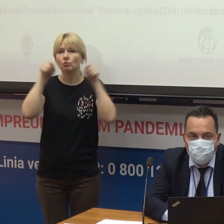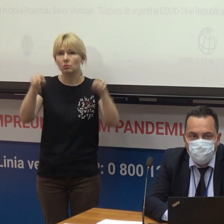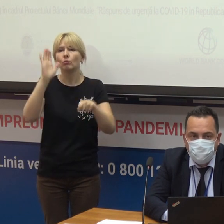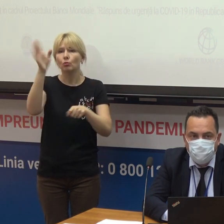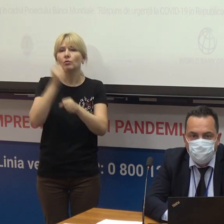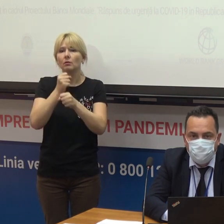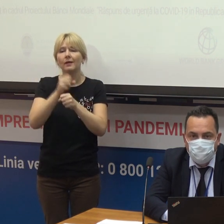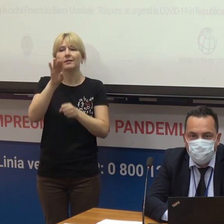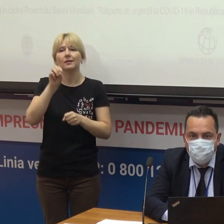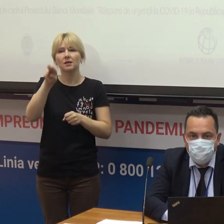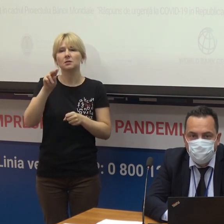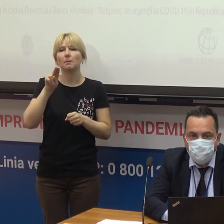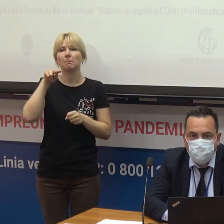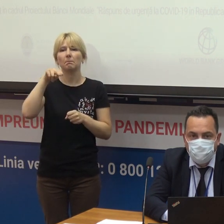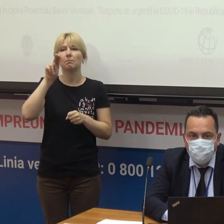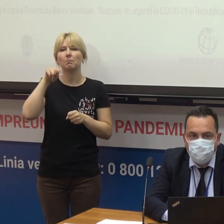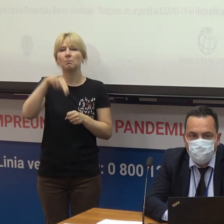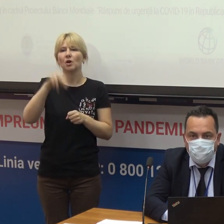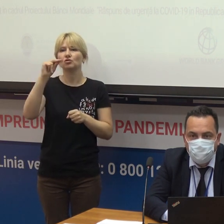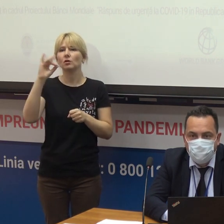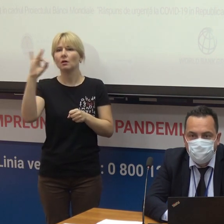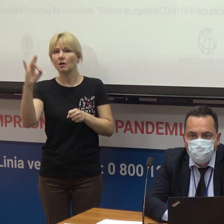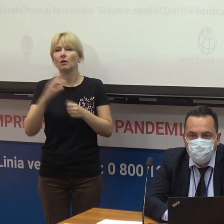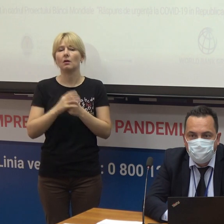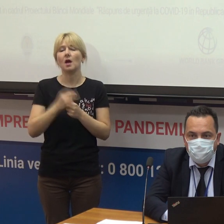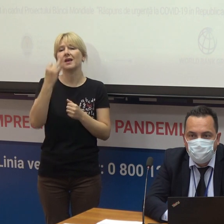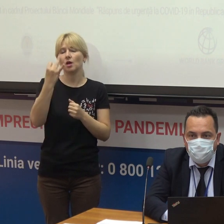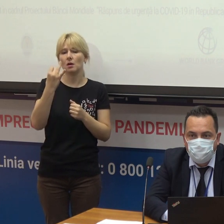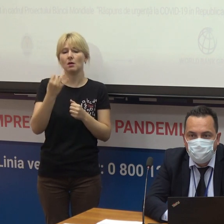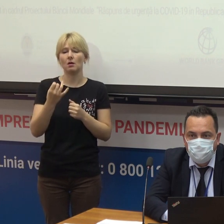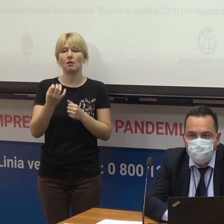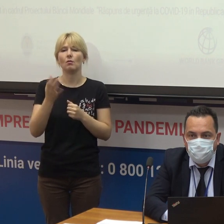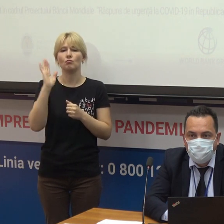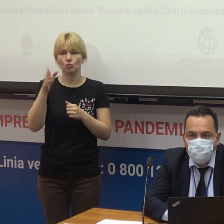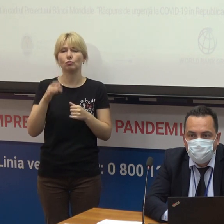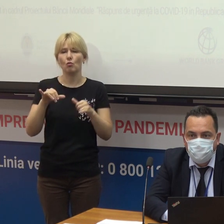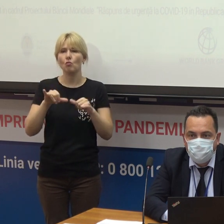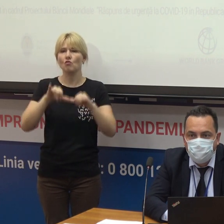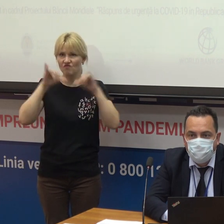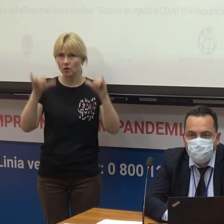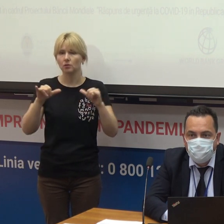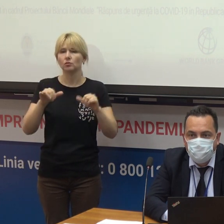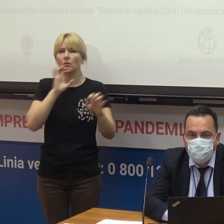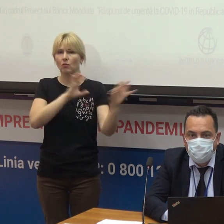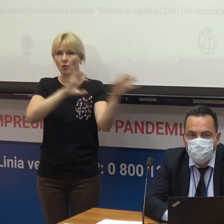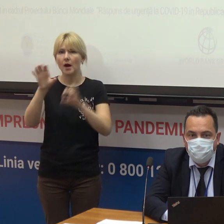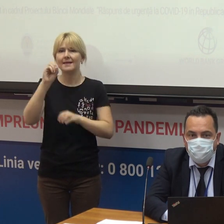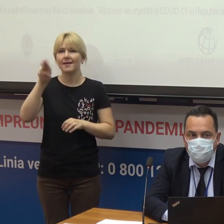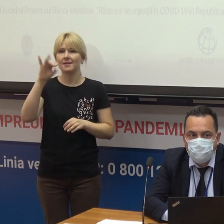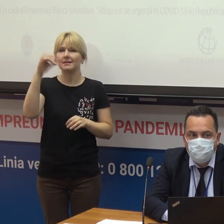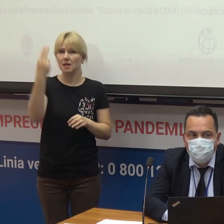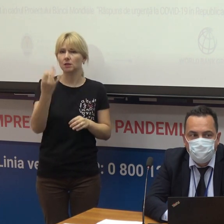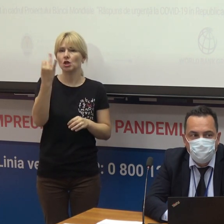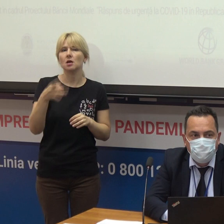testarea PCR și pentru trimestrul 4 anului curent fortificarea laboratoarelor din raionul Iedniț